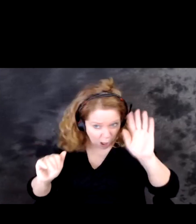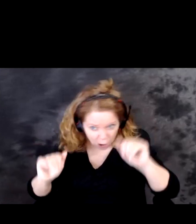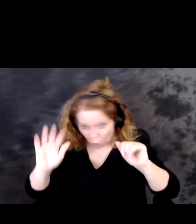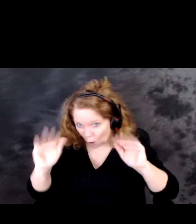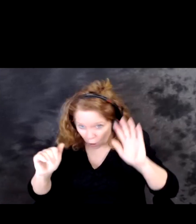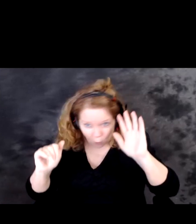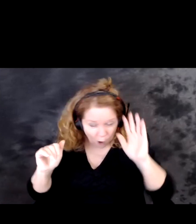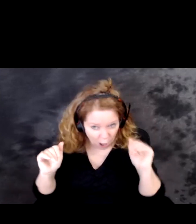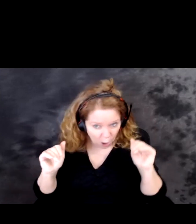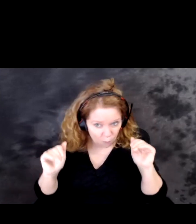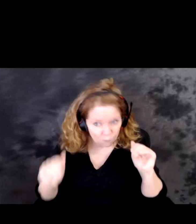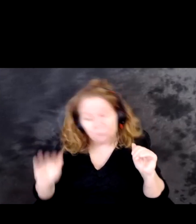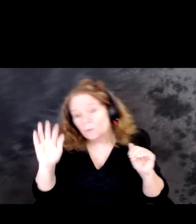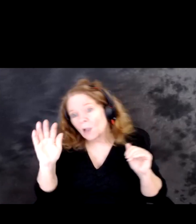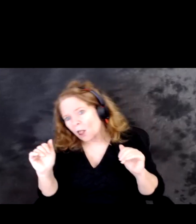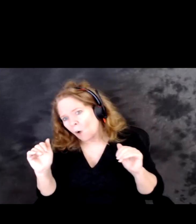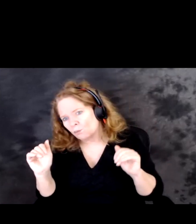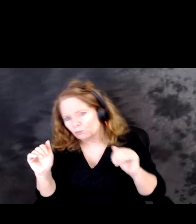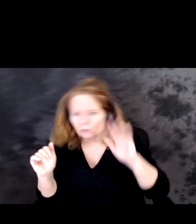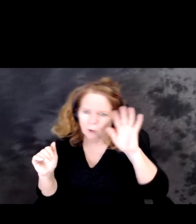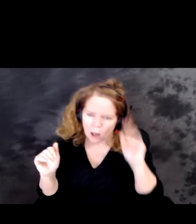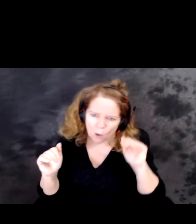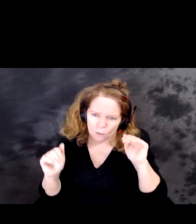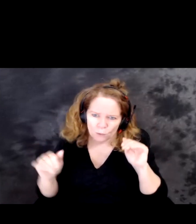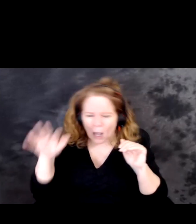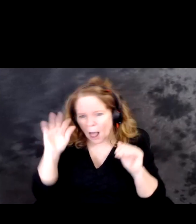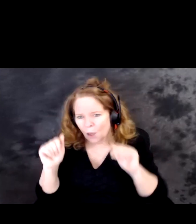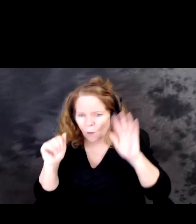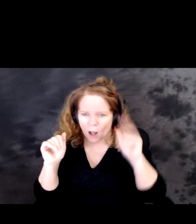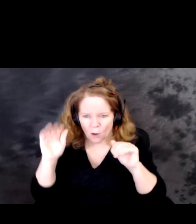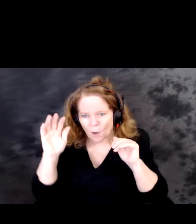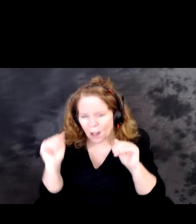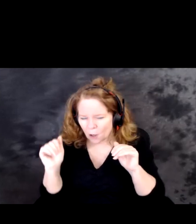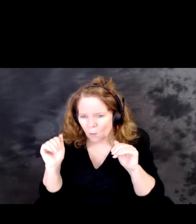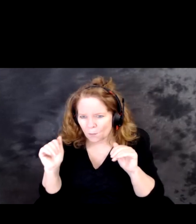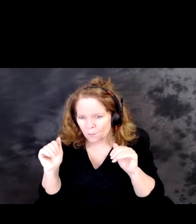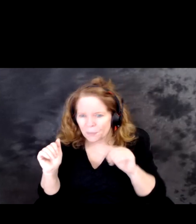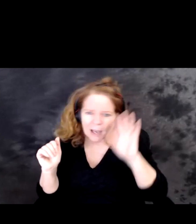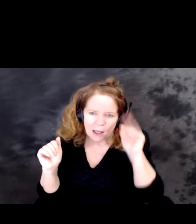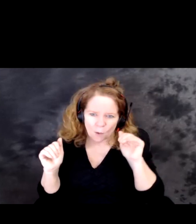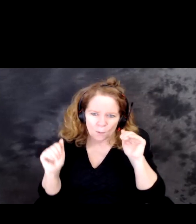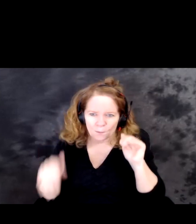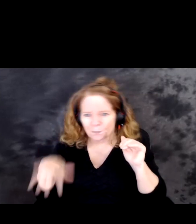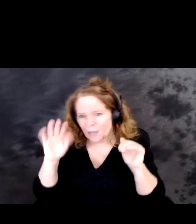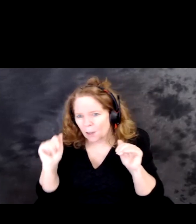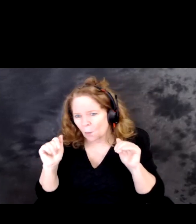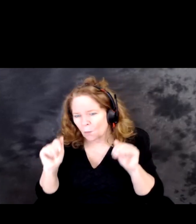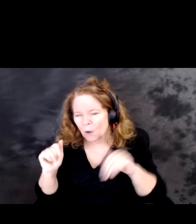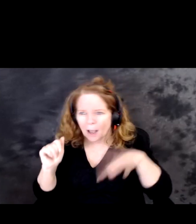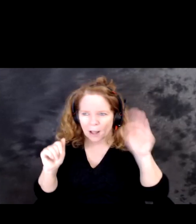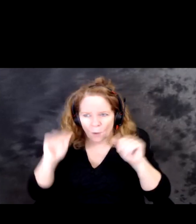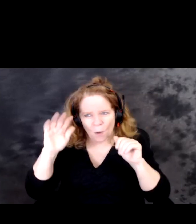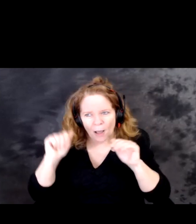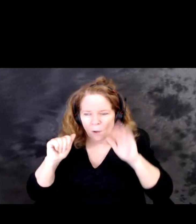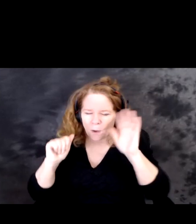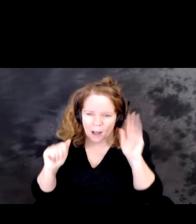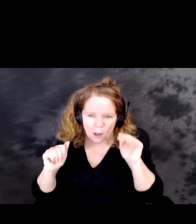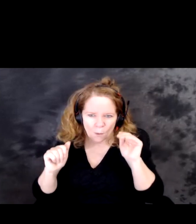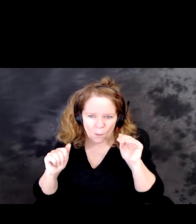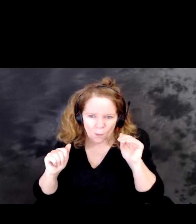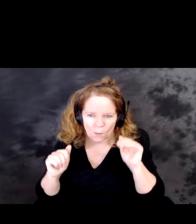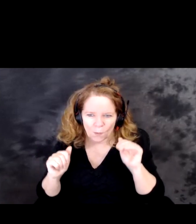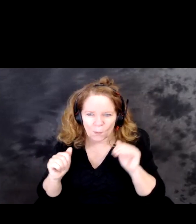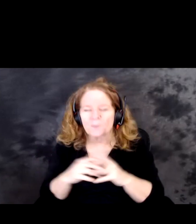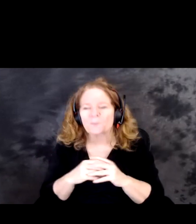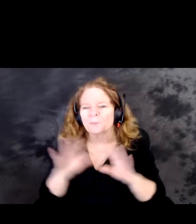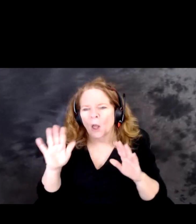hola, hola, hola, hola, hola, hola, hola, hola, hola, hola, hola, hola, hola,